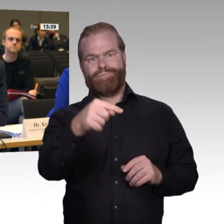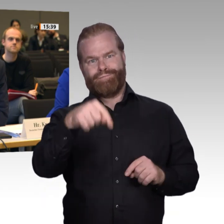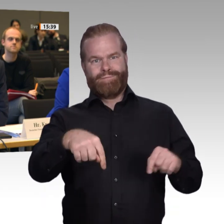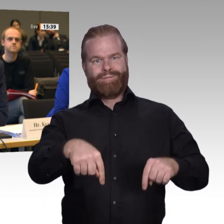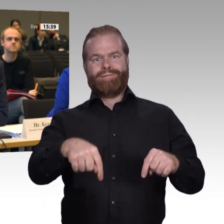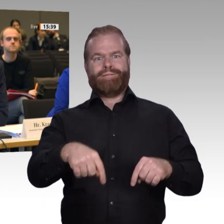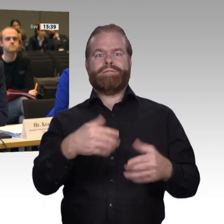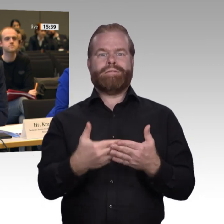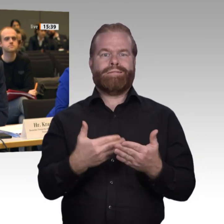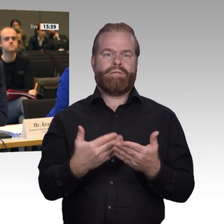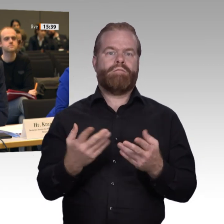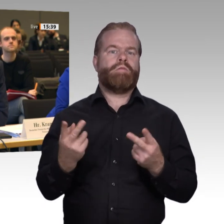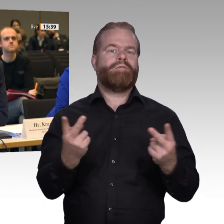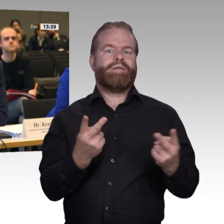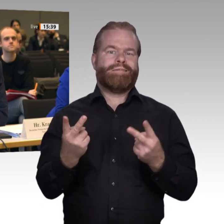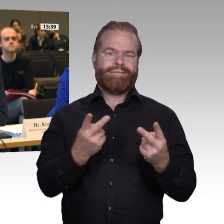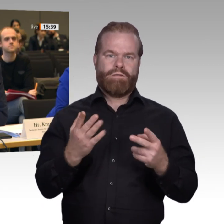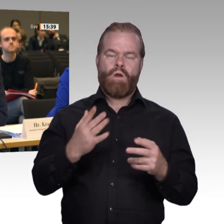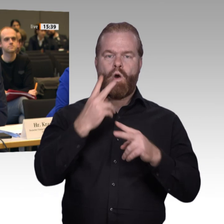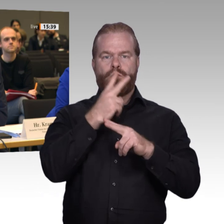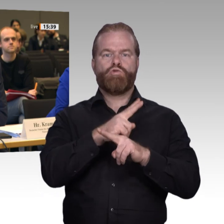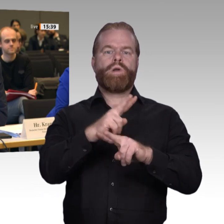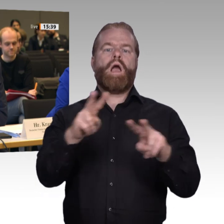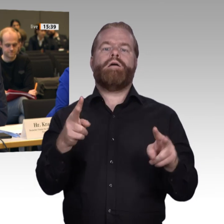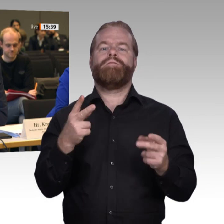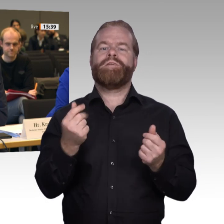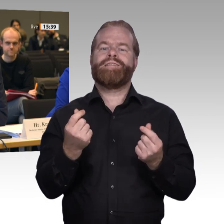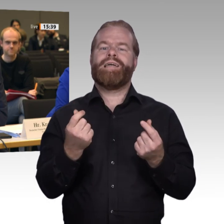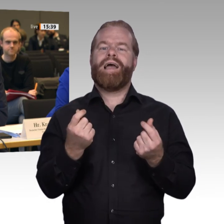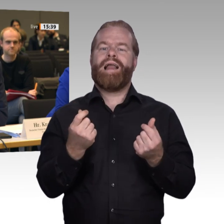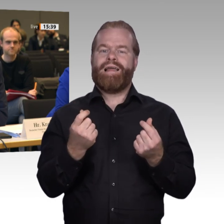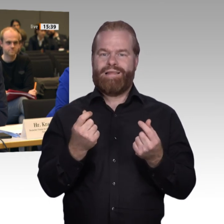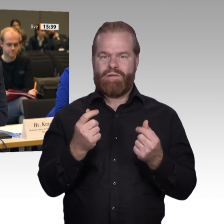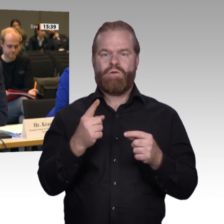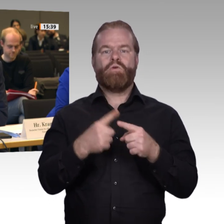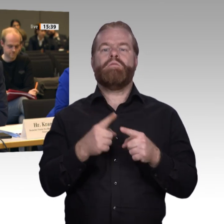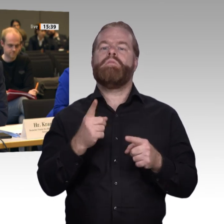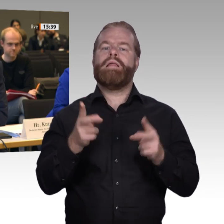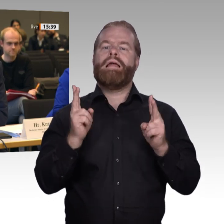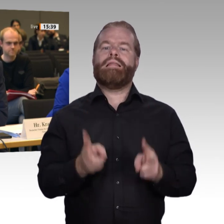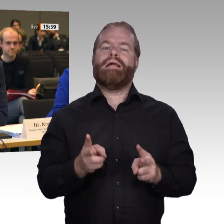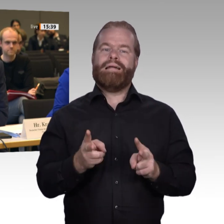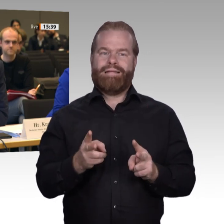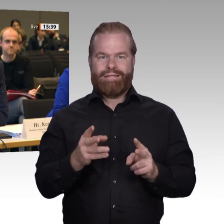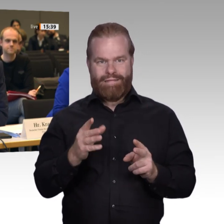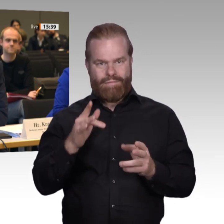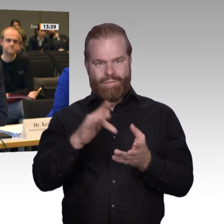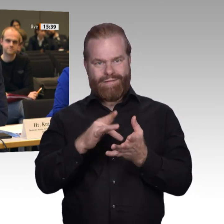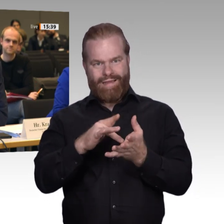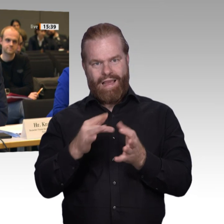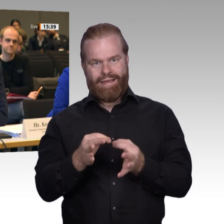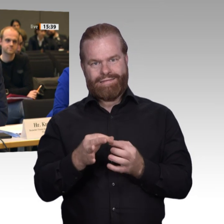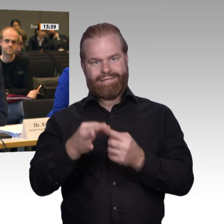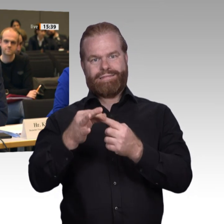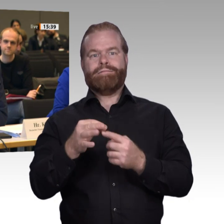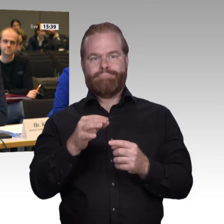auch rechtlichen Mittelansatz einen bedeutsamen Zugewinn an sozialer Sicherheit für die Bevölkerung